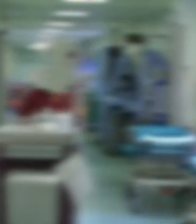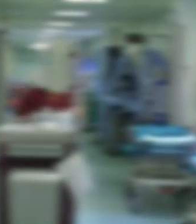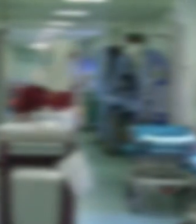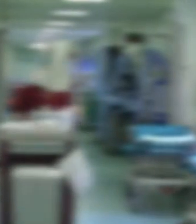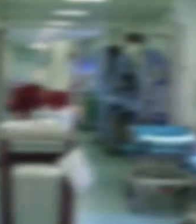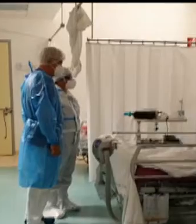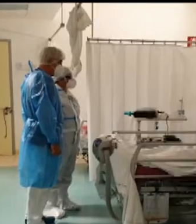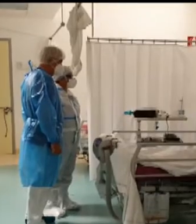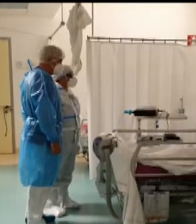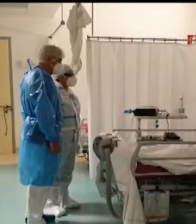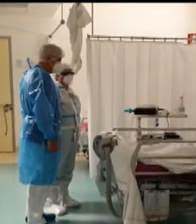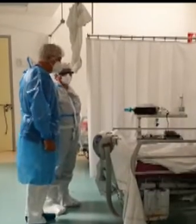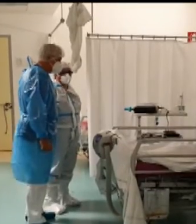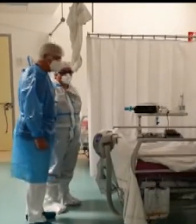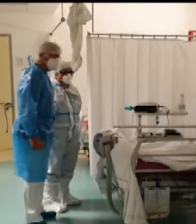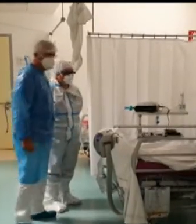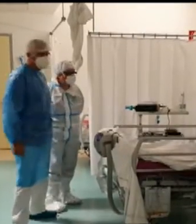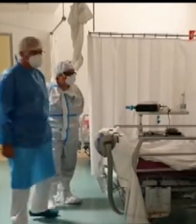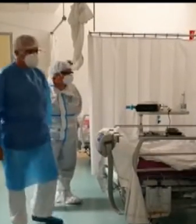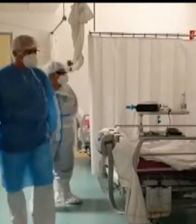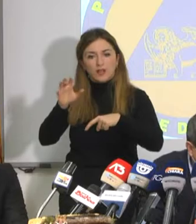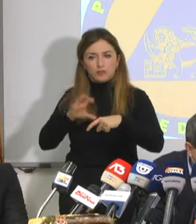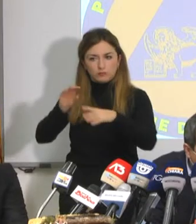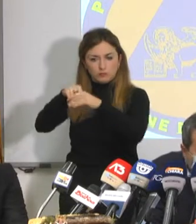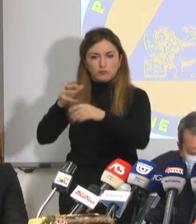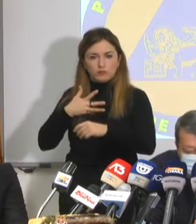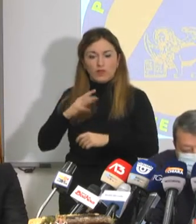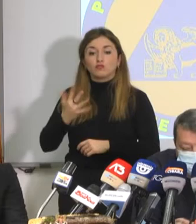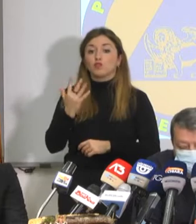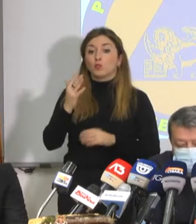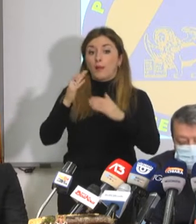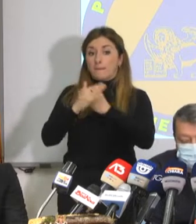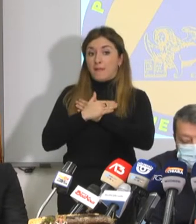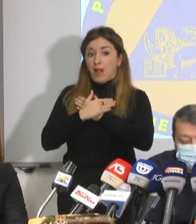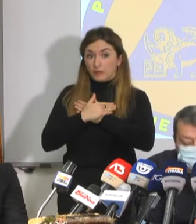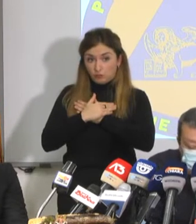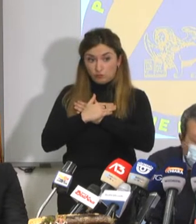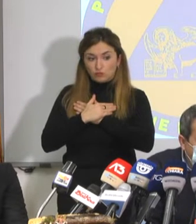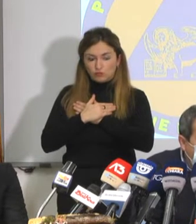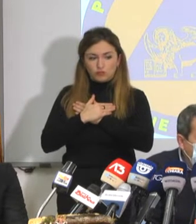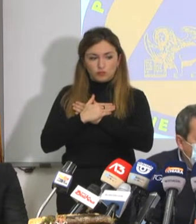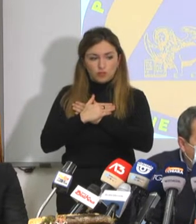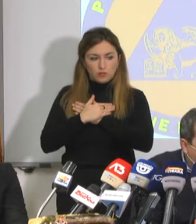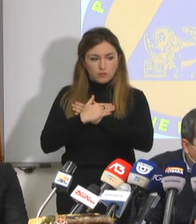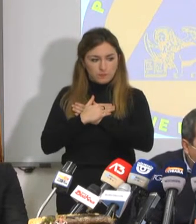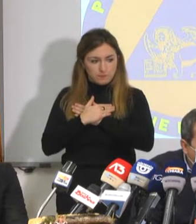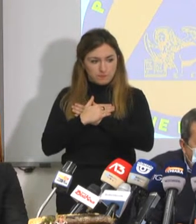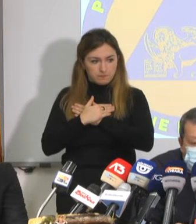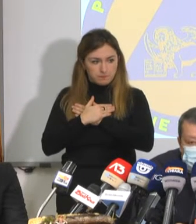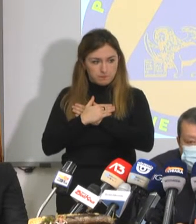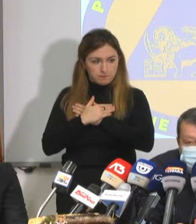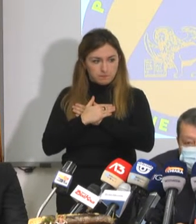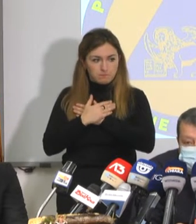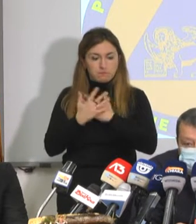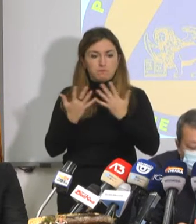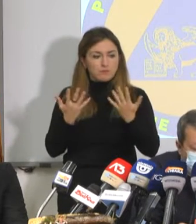dai subintensivi per ospitare sia intensiva che sub. Del 5 maggio di GR552 che ha